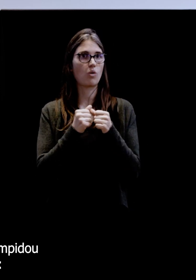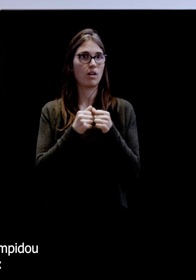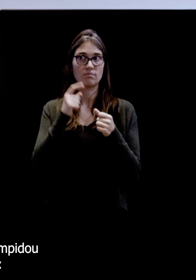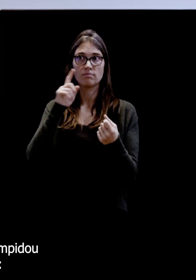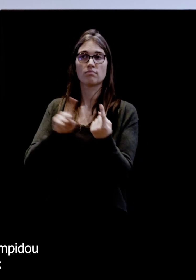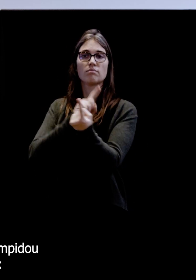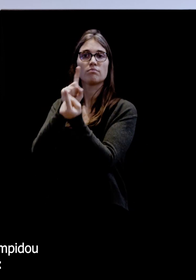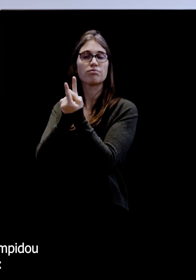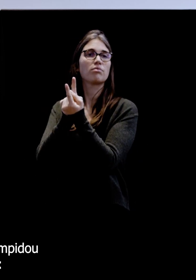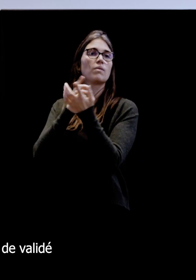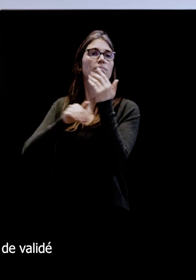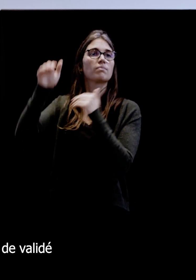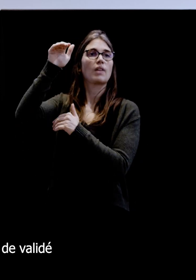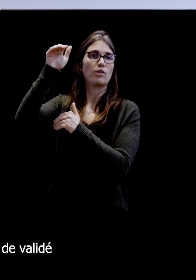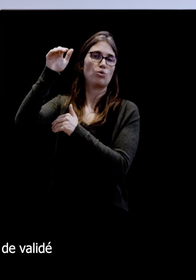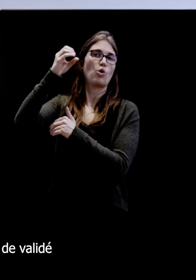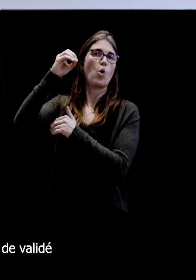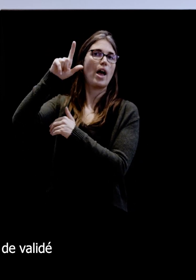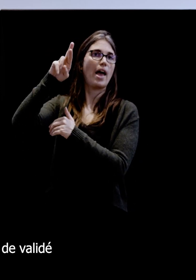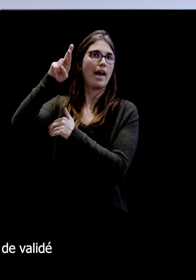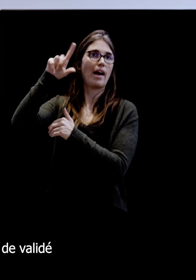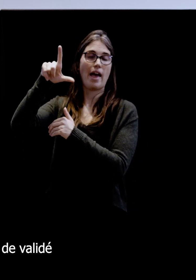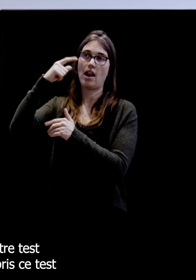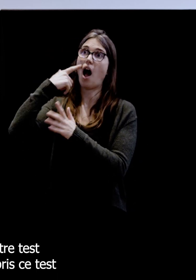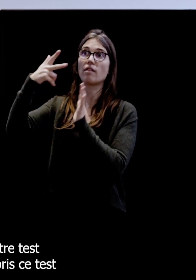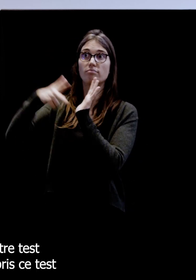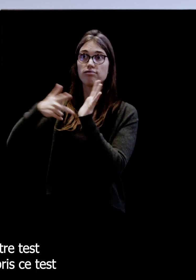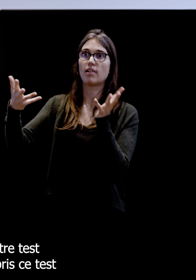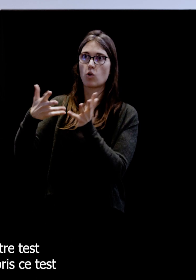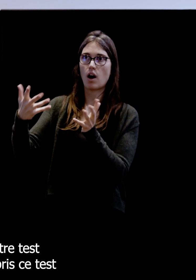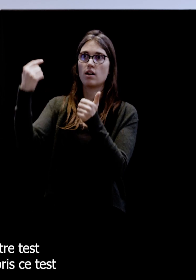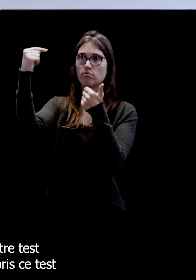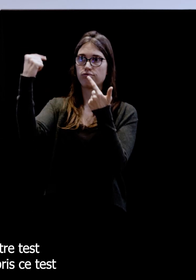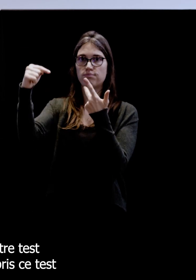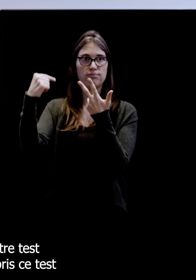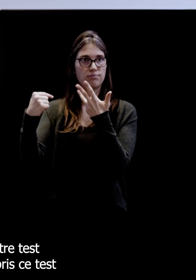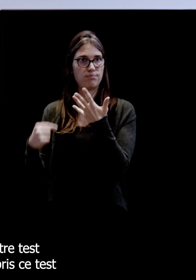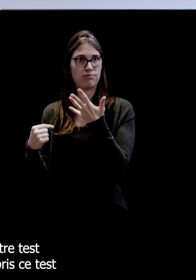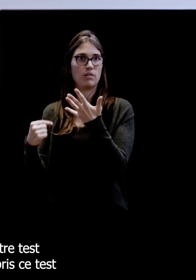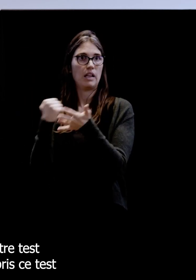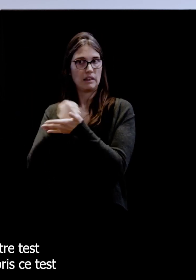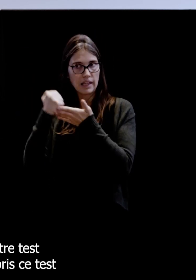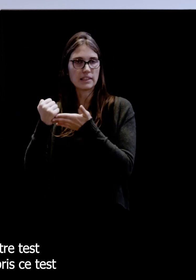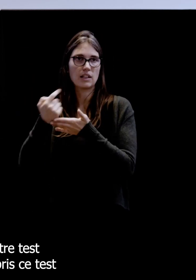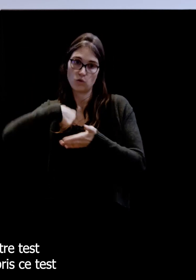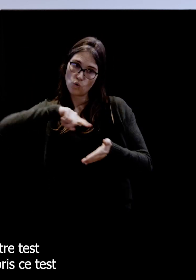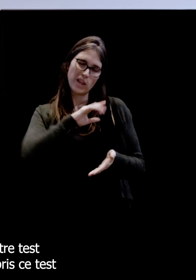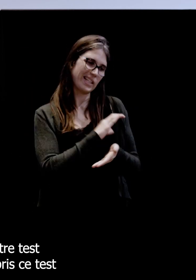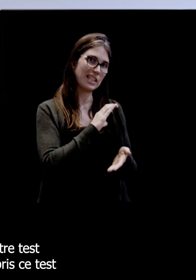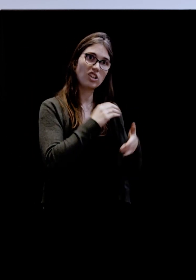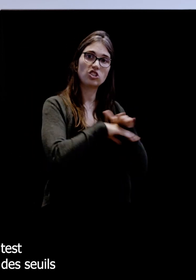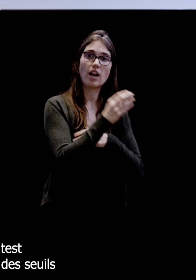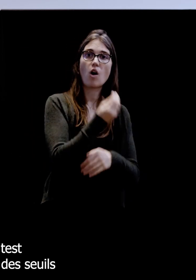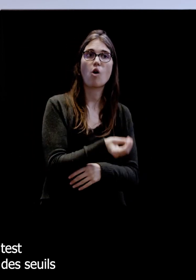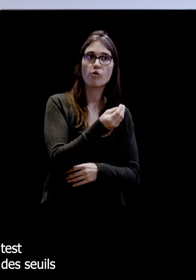à l'hôpital Georges Pompidou et on leur a dit qu'est-ce que vous avez de validé chez l'adulte ? Nous, on va valider votre test chez les enfants. Et on a pris donc ce